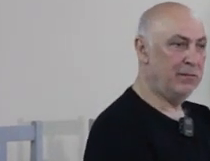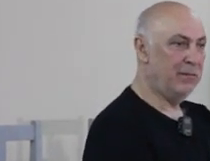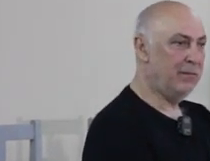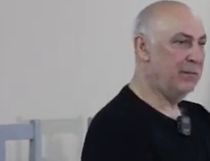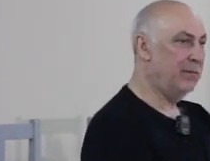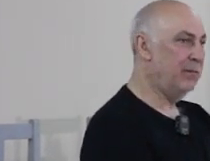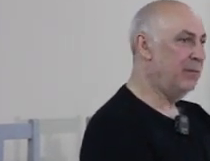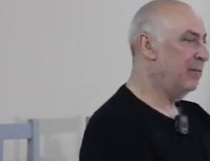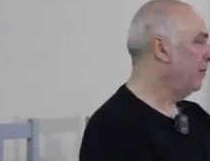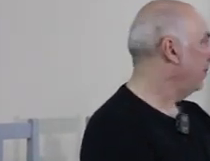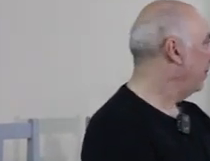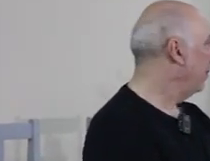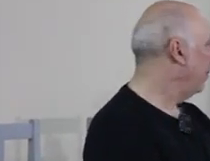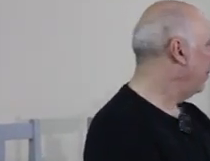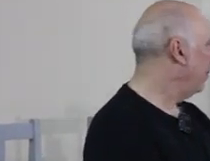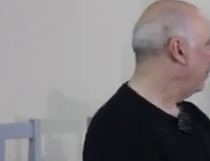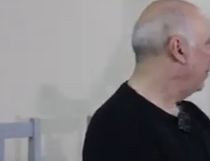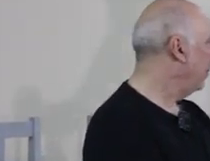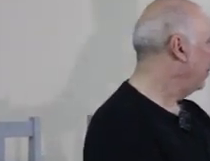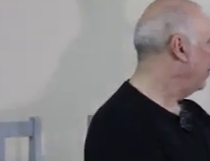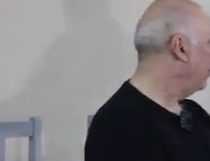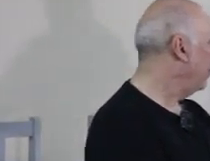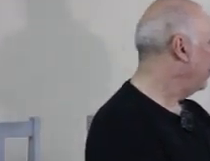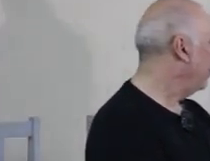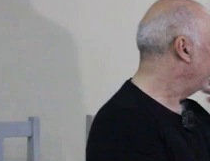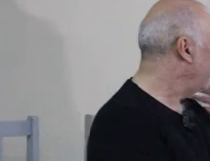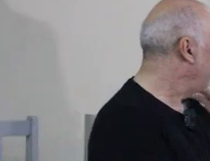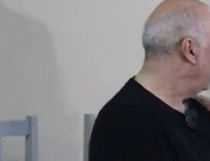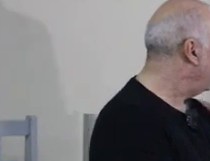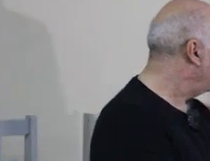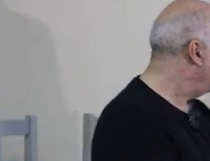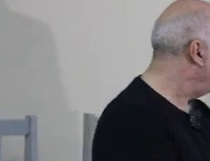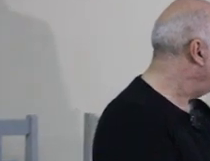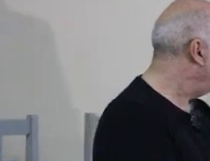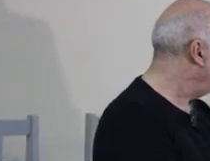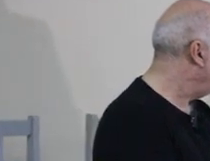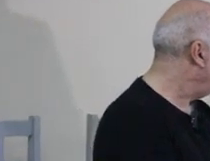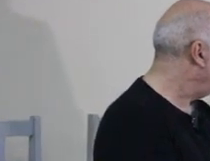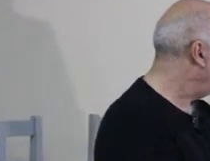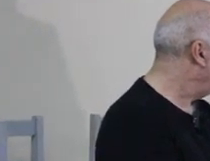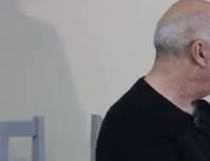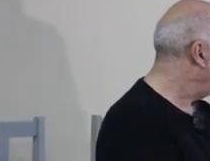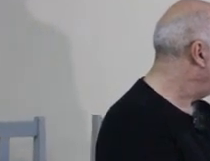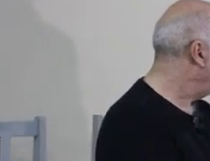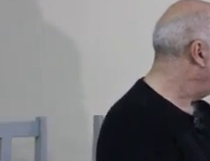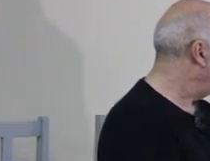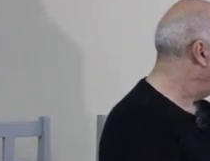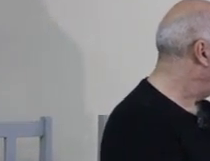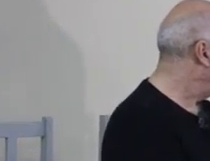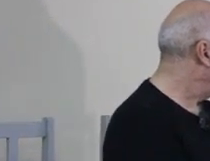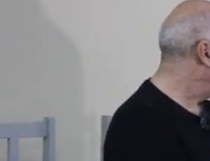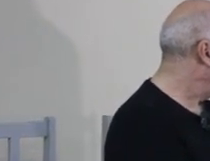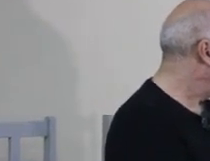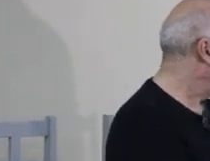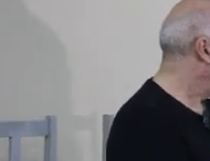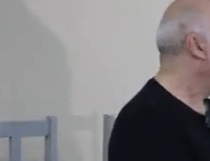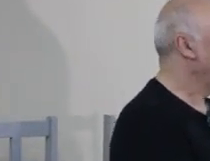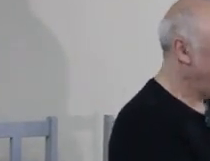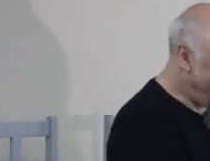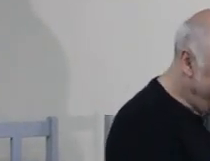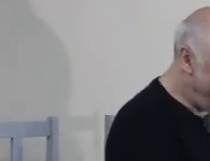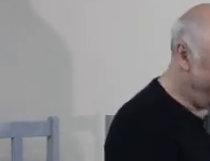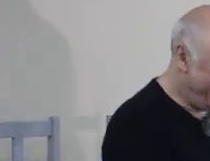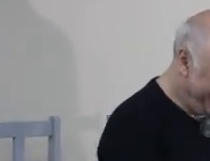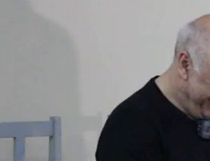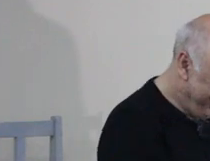escritores e todo mundo, e o Zé nos fala assim, hoje nós falamos de Gília da Costa, de Fernando Amaro, e daqui a 50 anos, de que nós